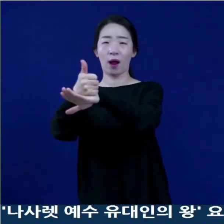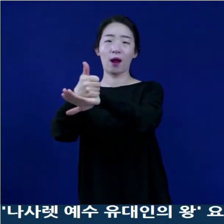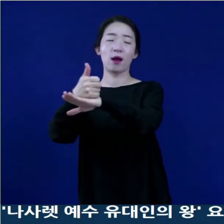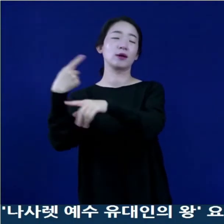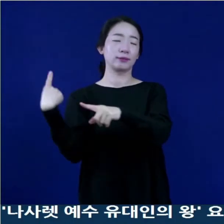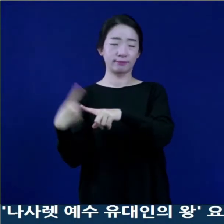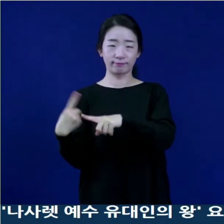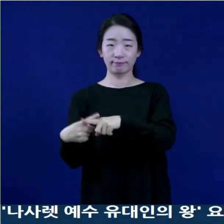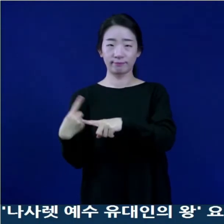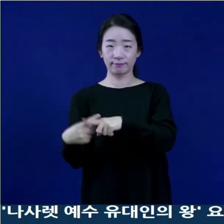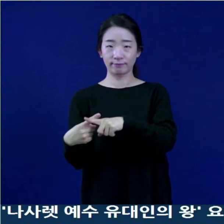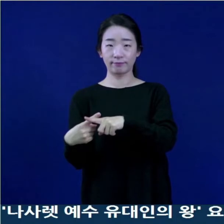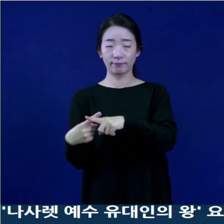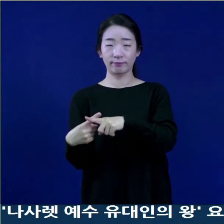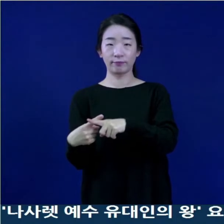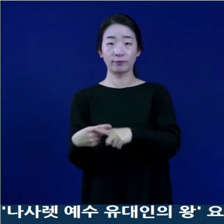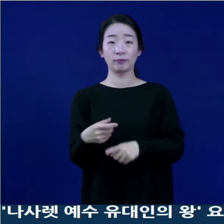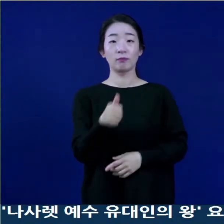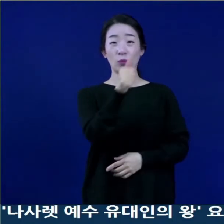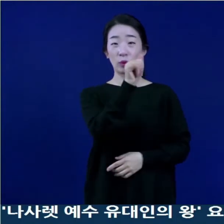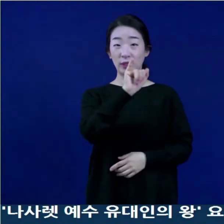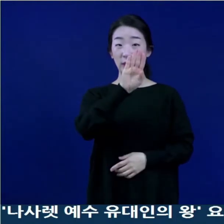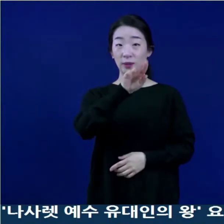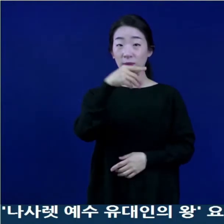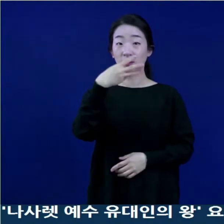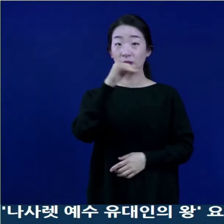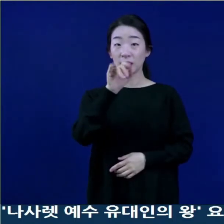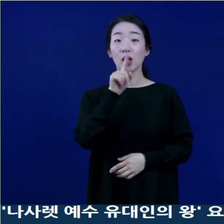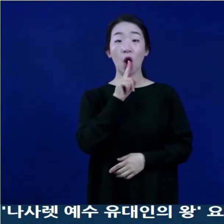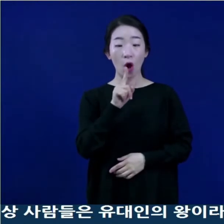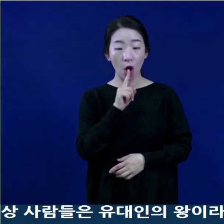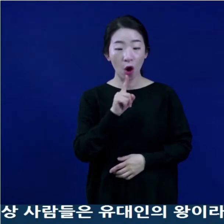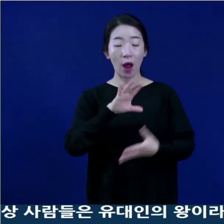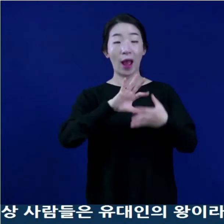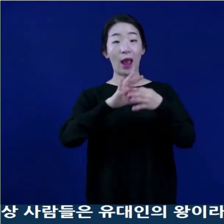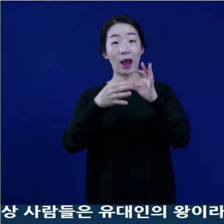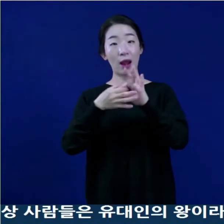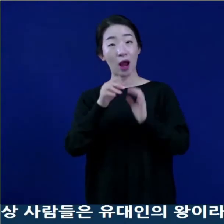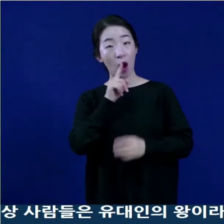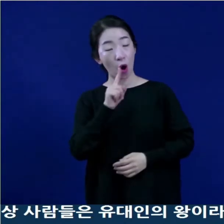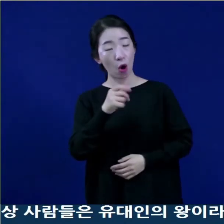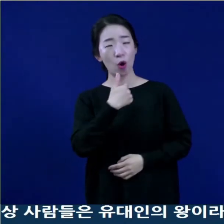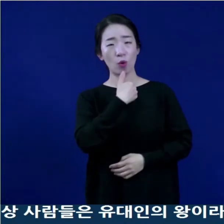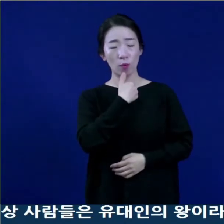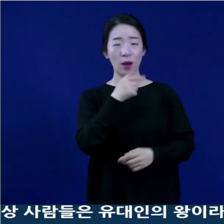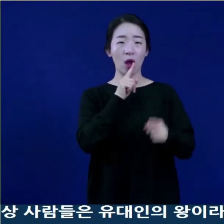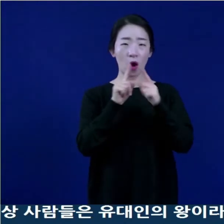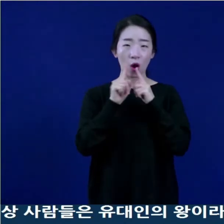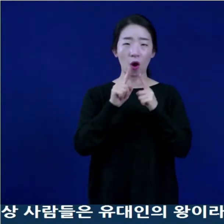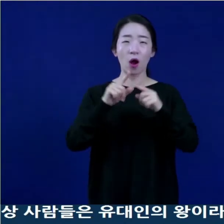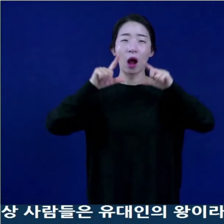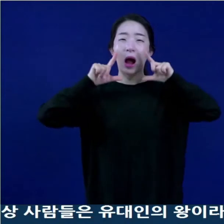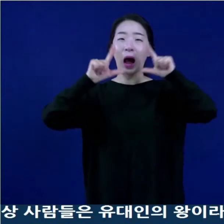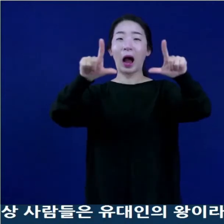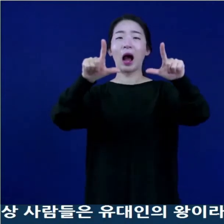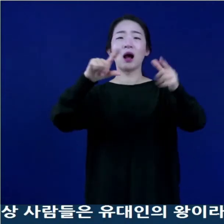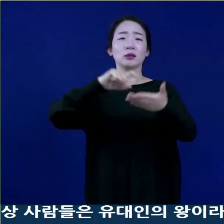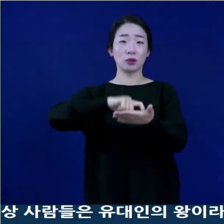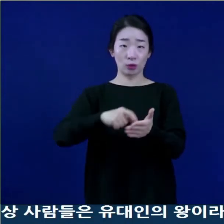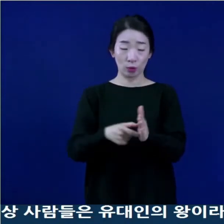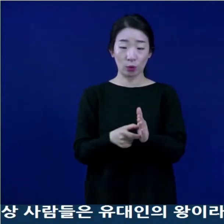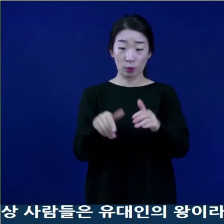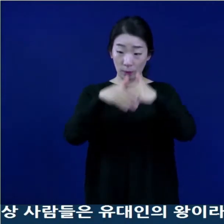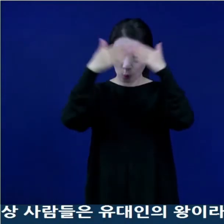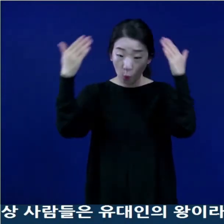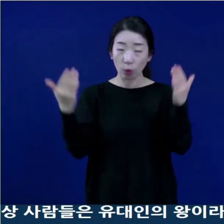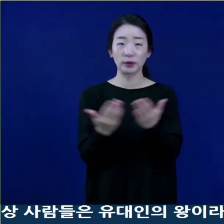히브리어, 라틴어, 헬라어 이 세 가지 언어로 선포될 만큼, 이 세 가지 언어를